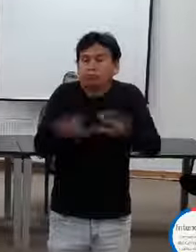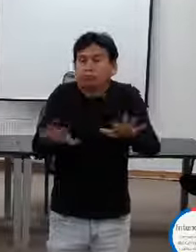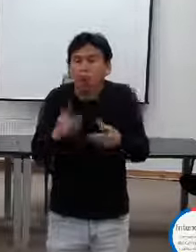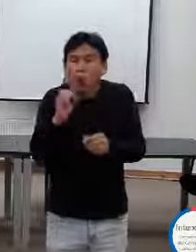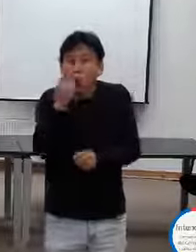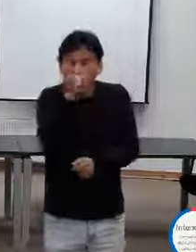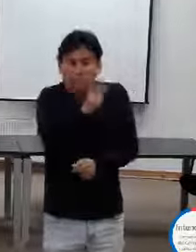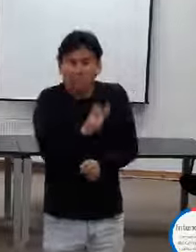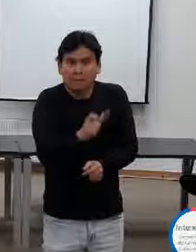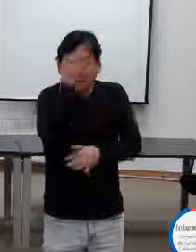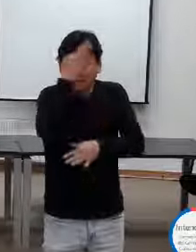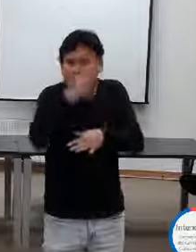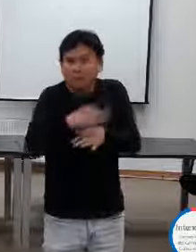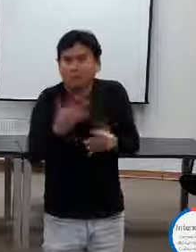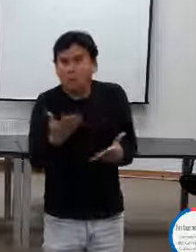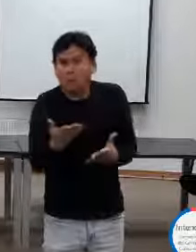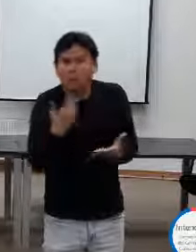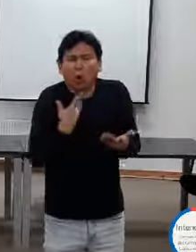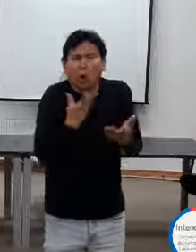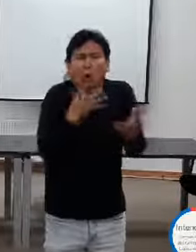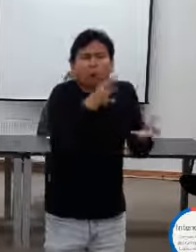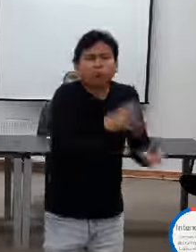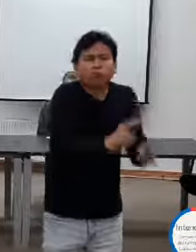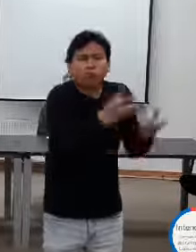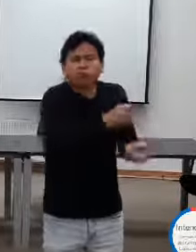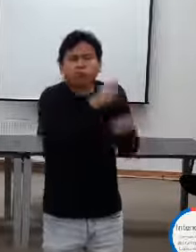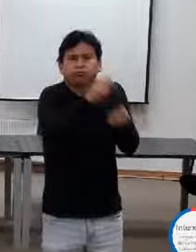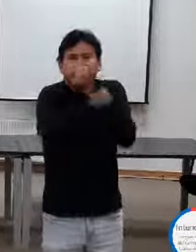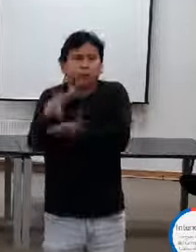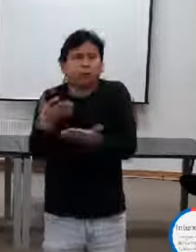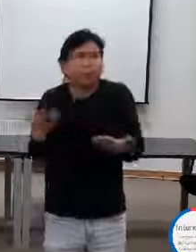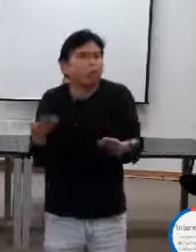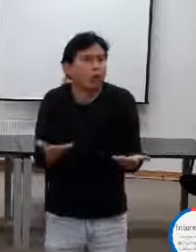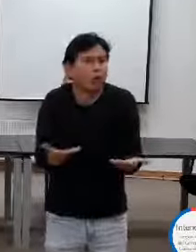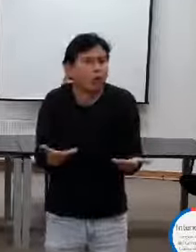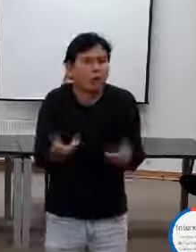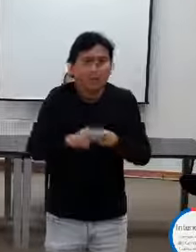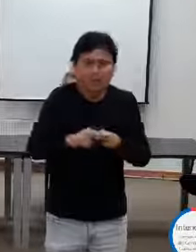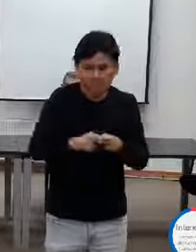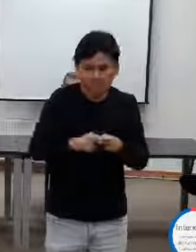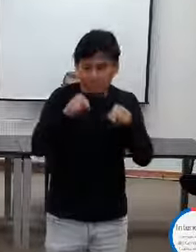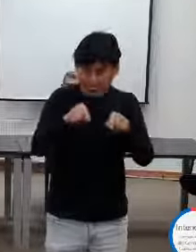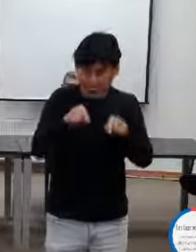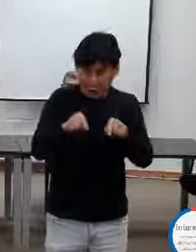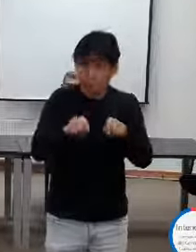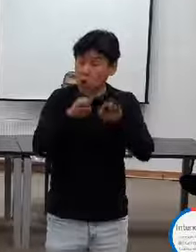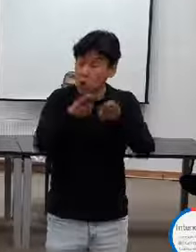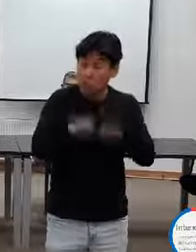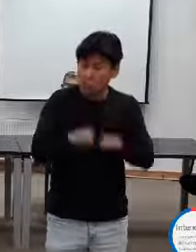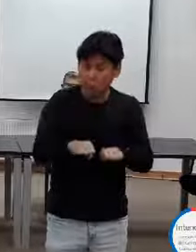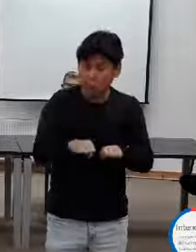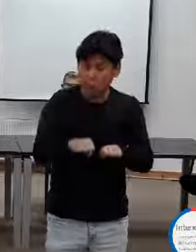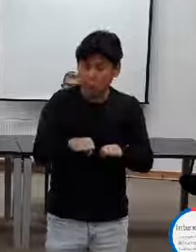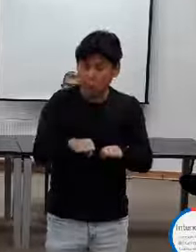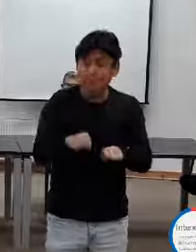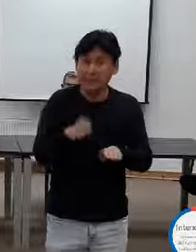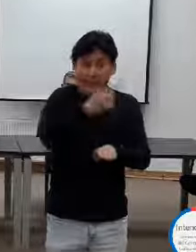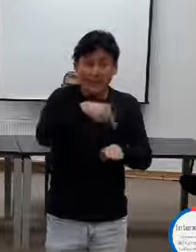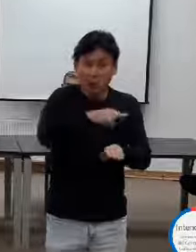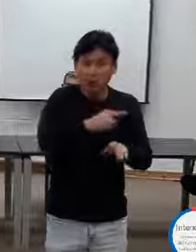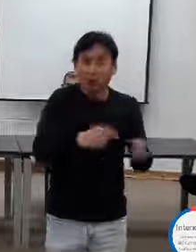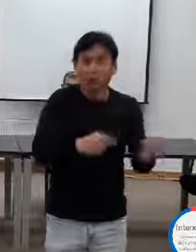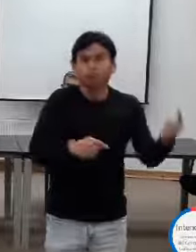apareciera una persona con síntomas, cómo la evacúan para no recargar el servicio de salud propiamente tal. Lo mismo si ellos